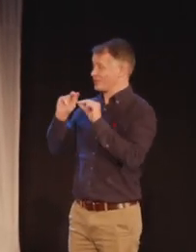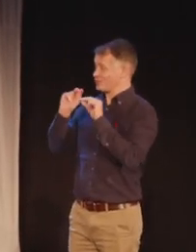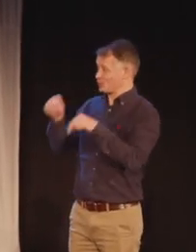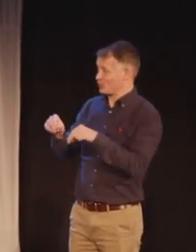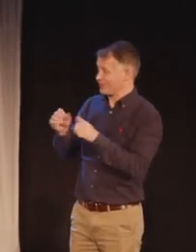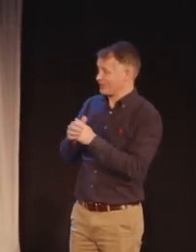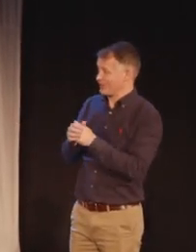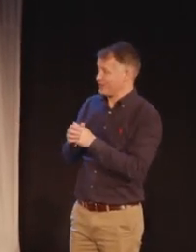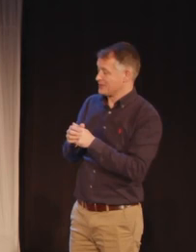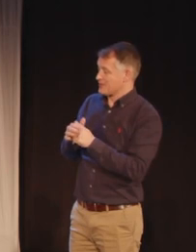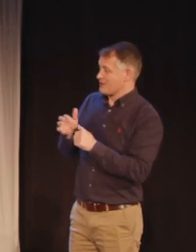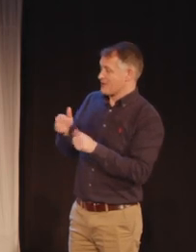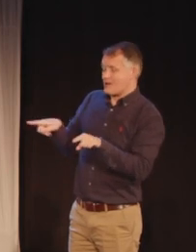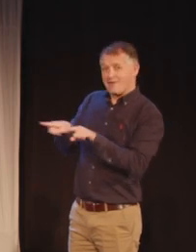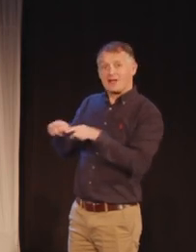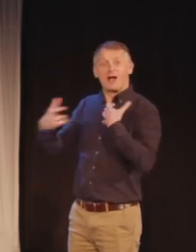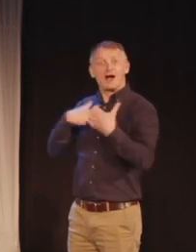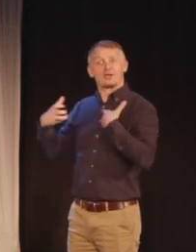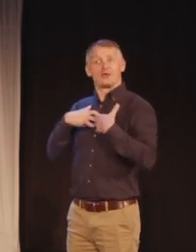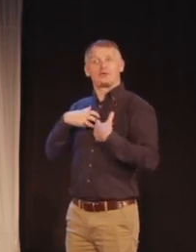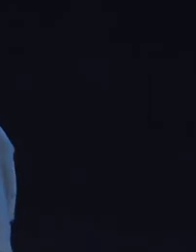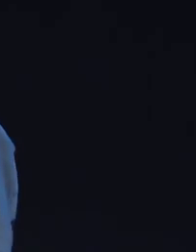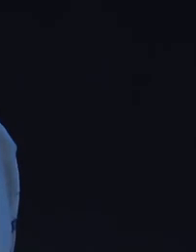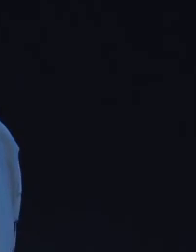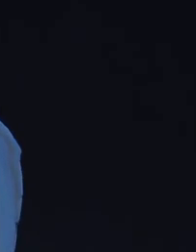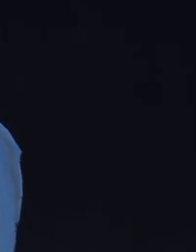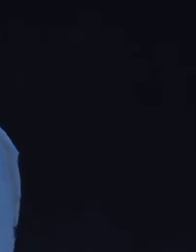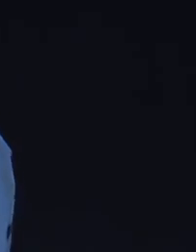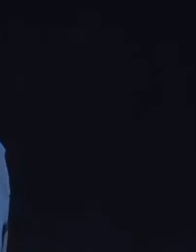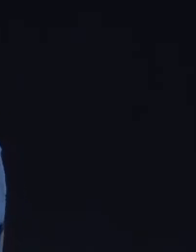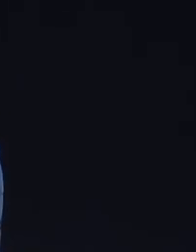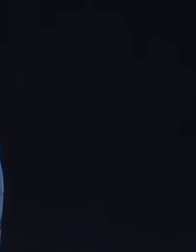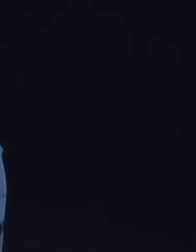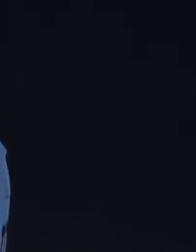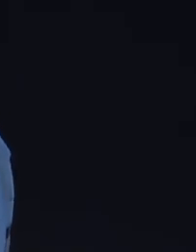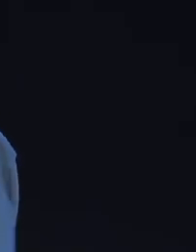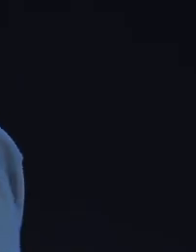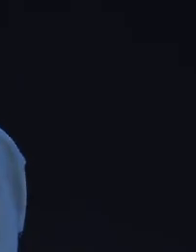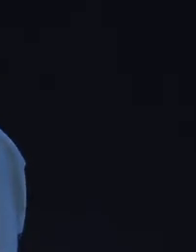că avem în față actori profesioniști. Haideți să fim